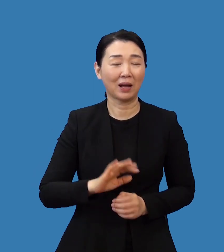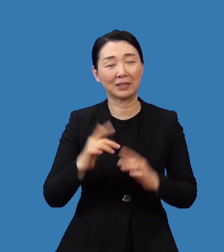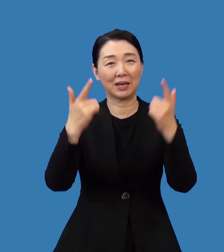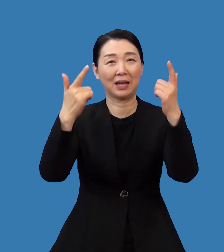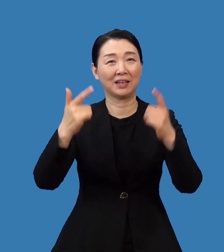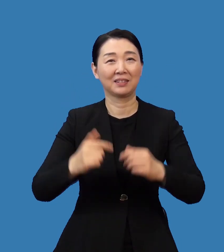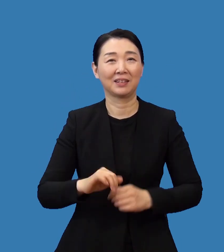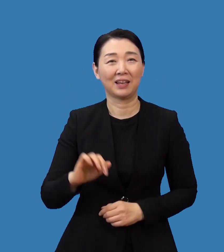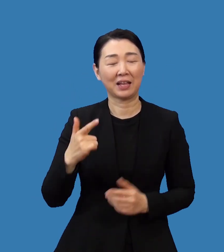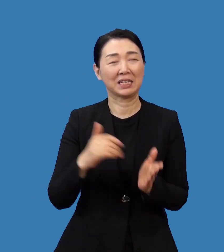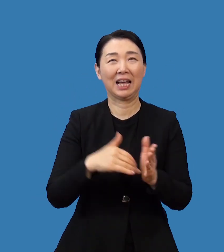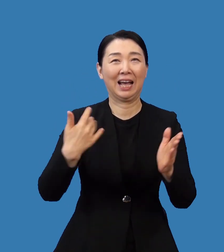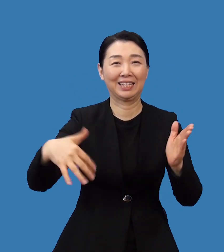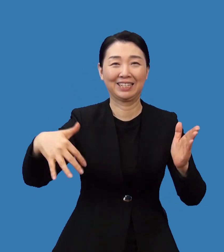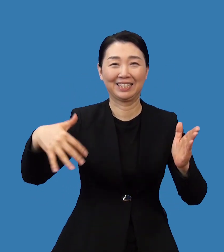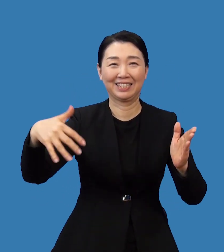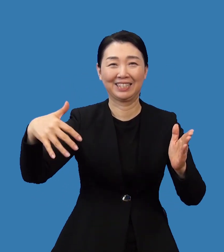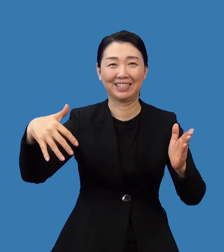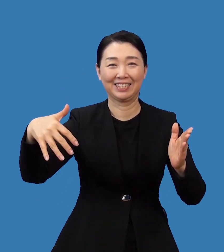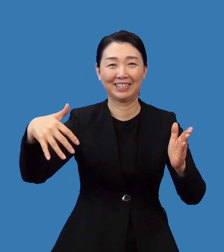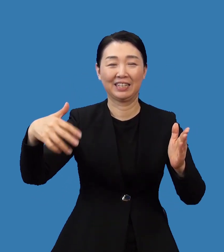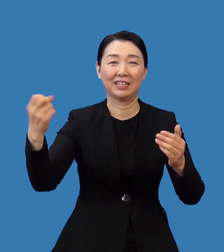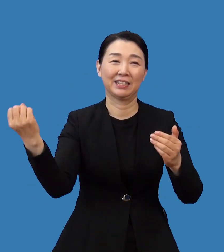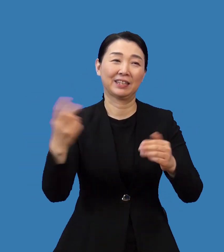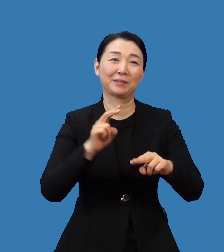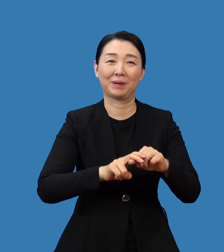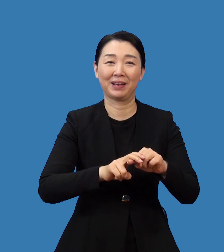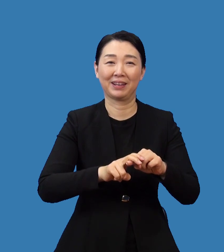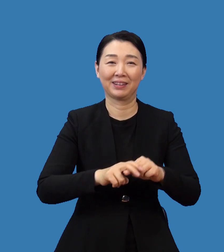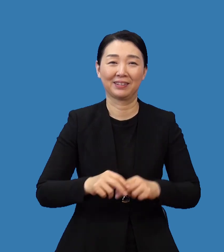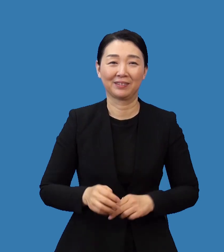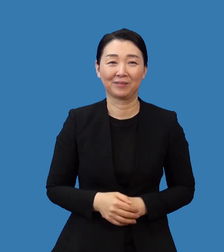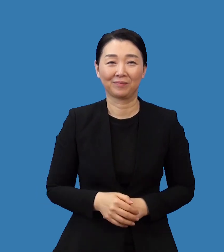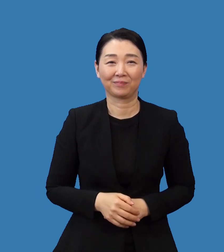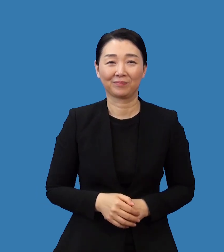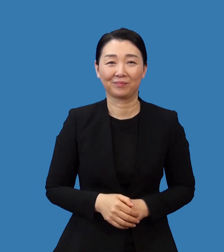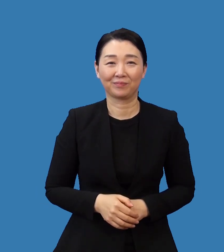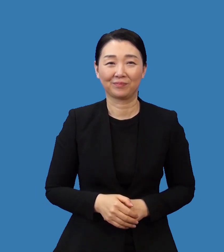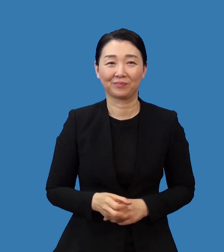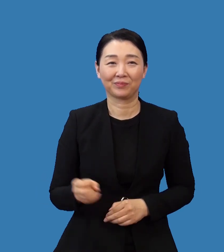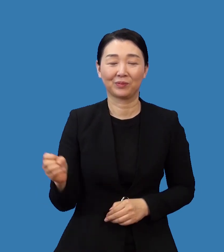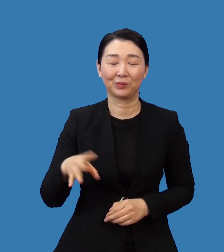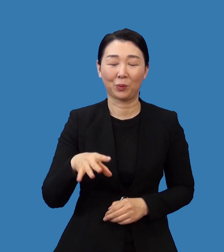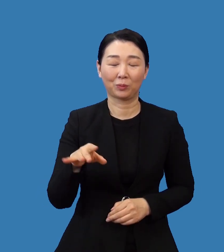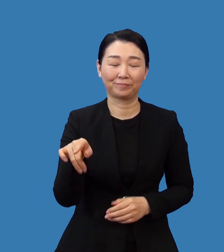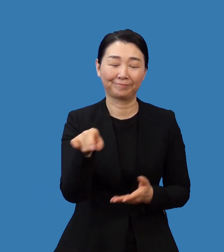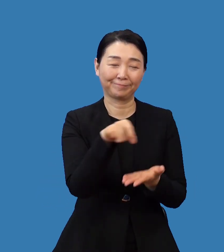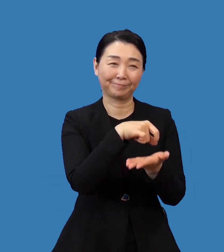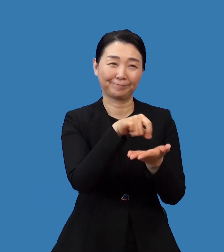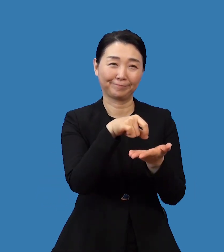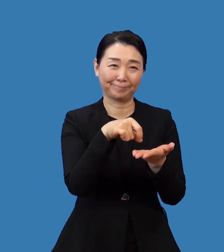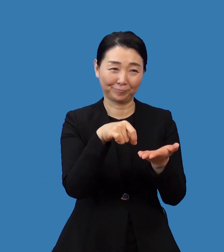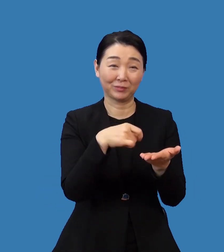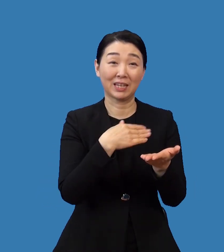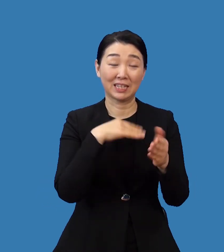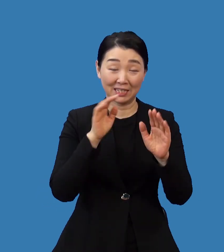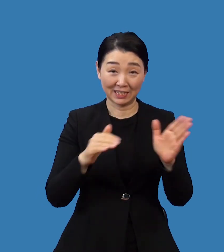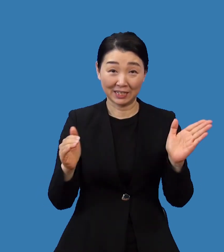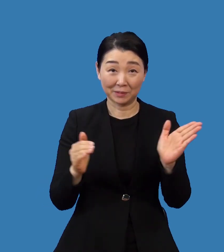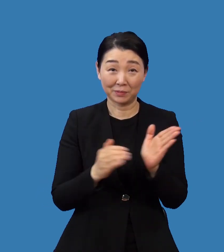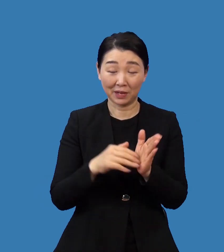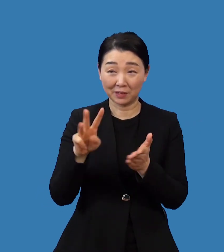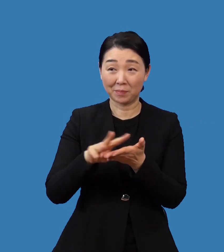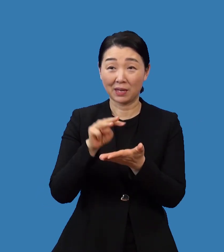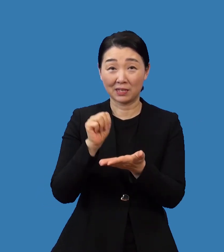아니야, 안 끝났어. 그 자리에 다시 앉았대요. 그리고 붓을 들어 자기가 지금까지 했던